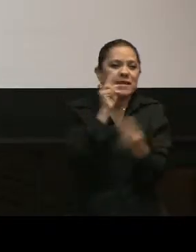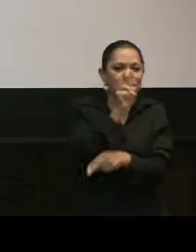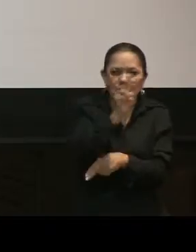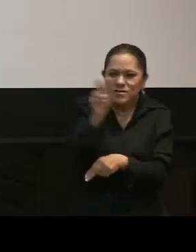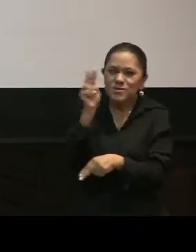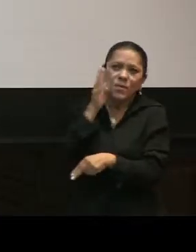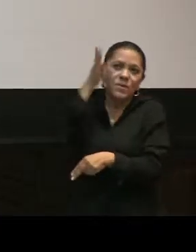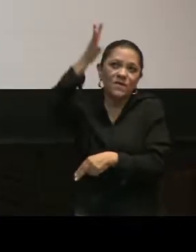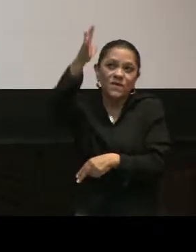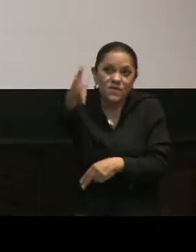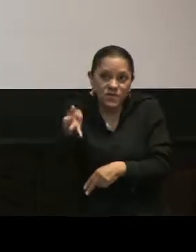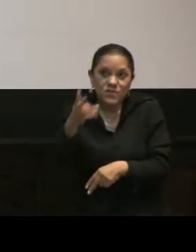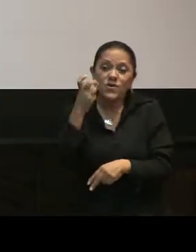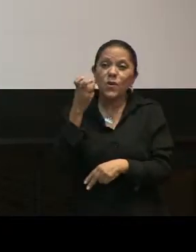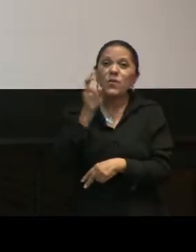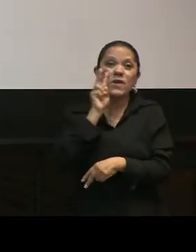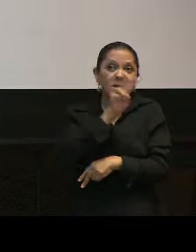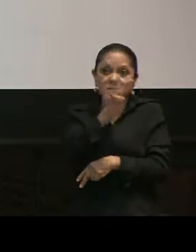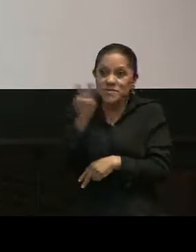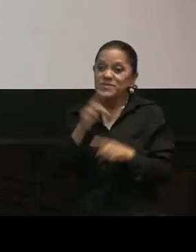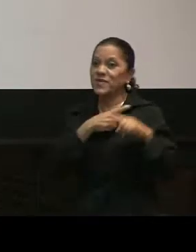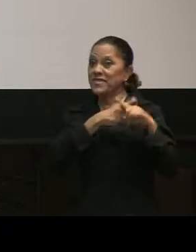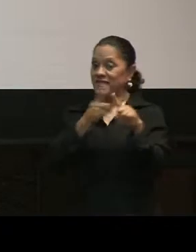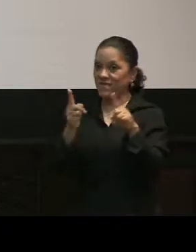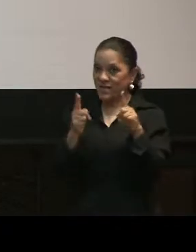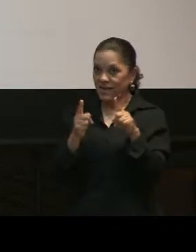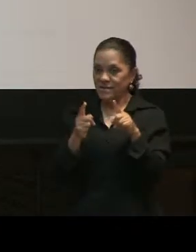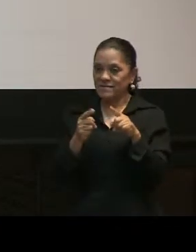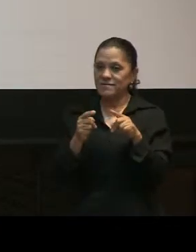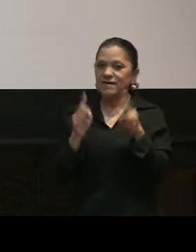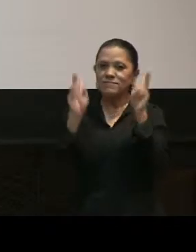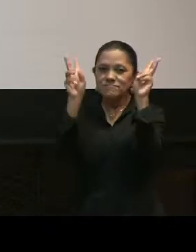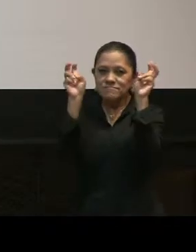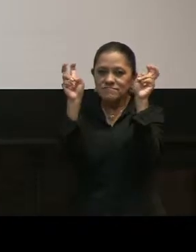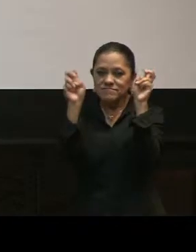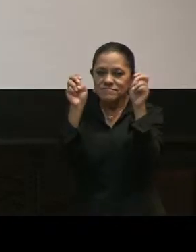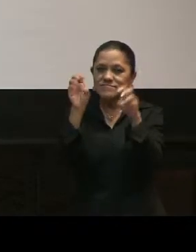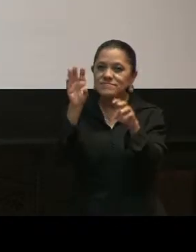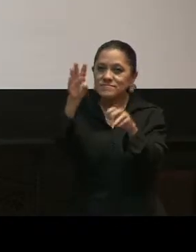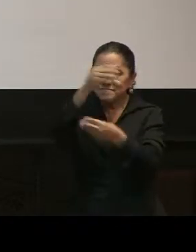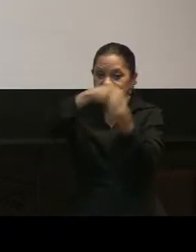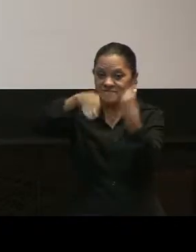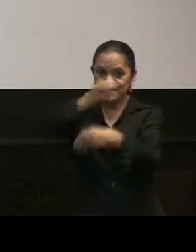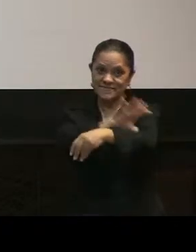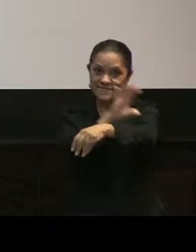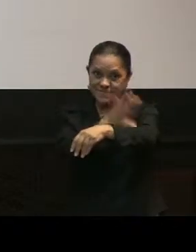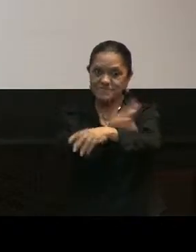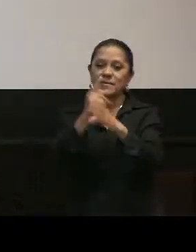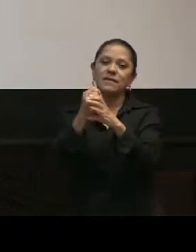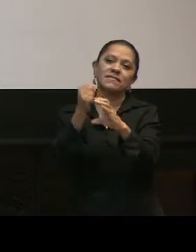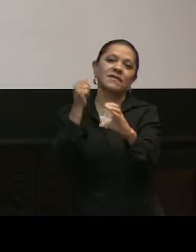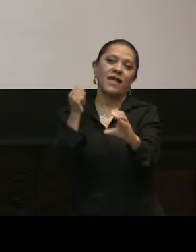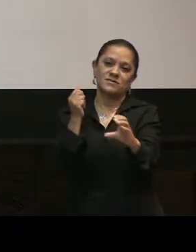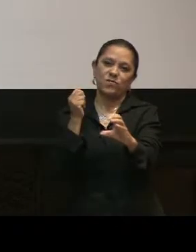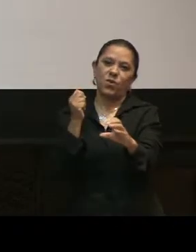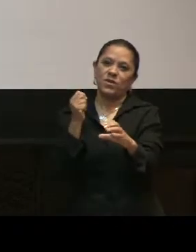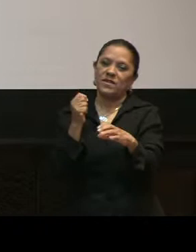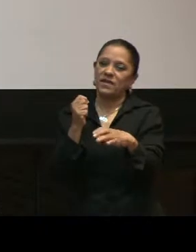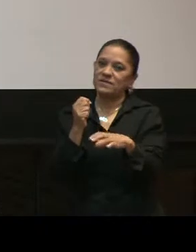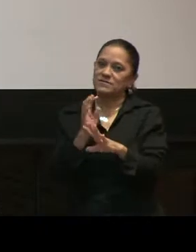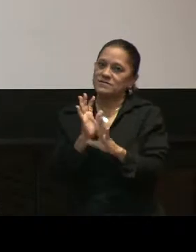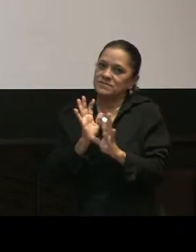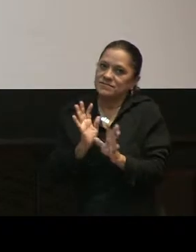a futuro, una visión diferente en aspectos de energías renovables, en aspectos de transporte.